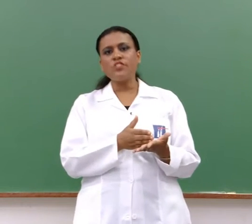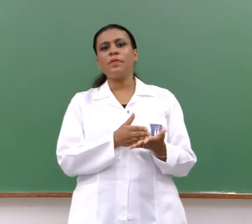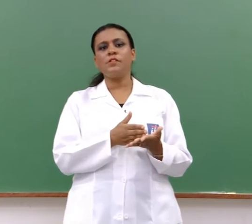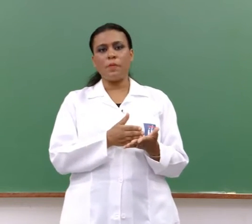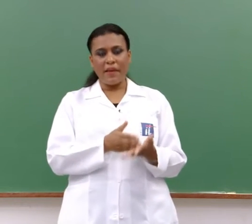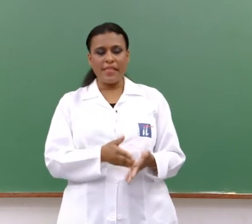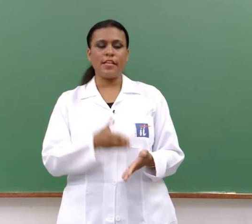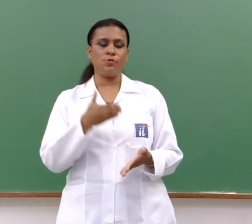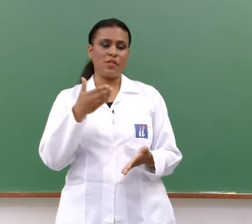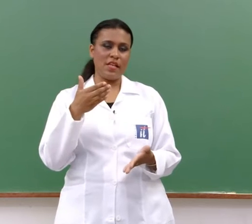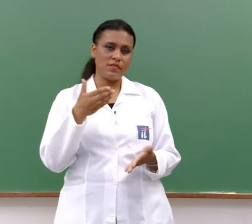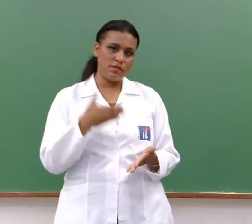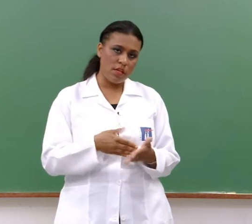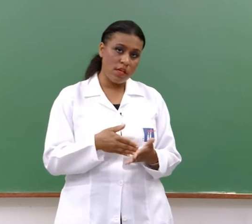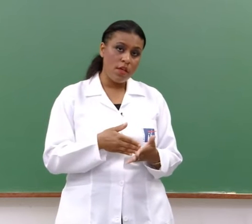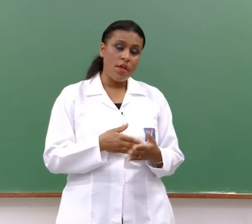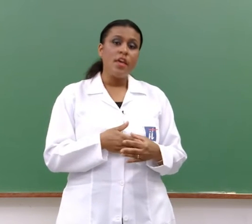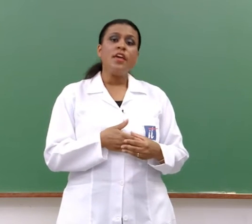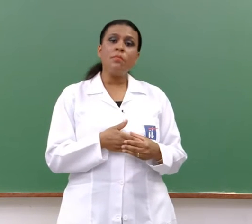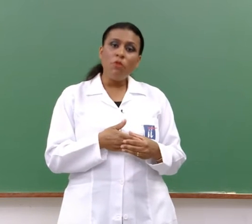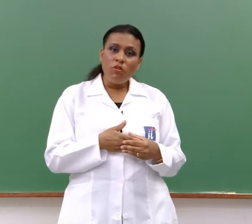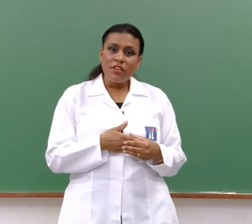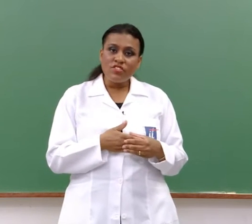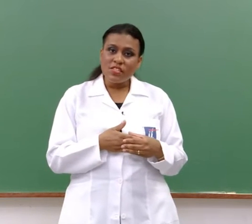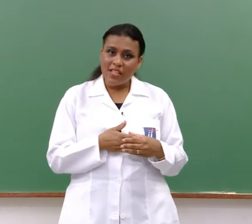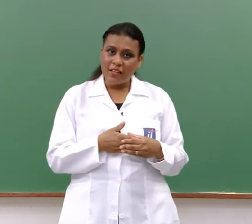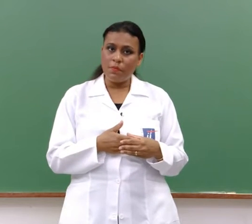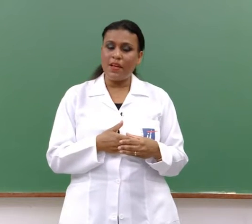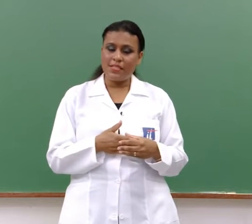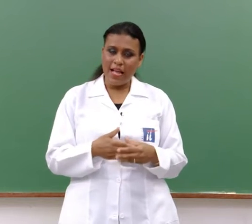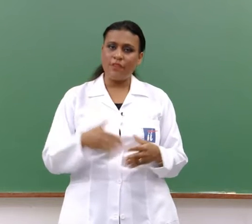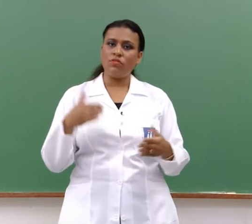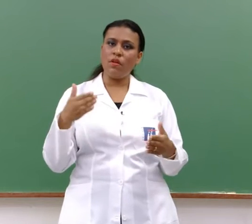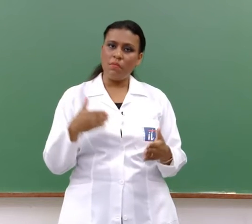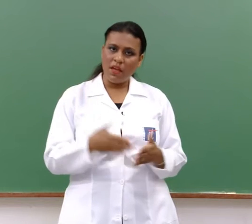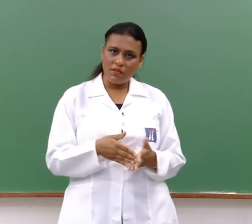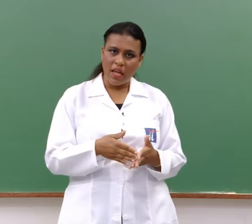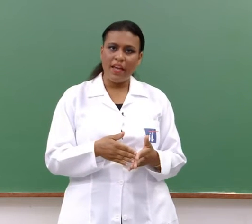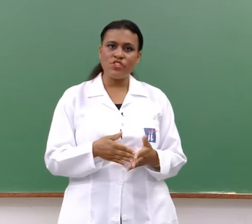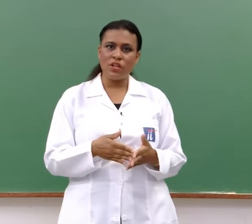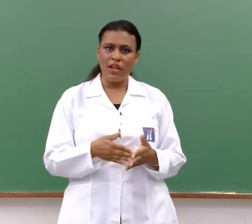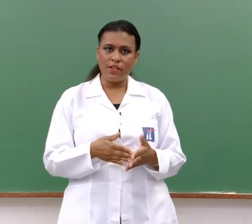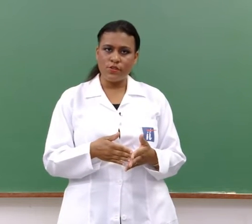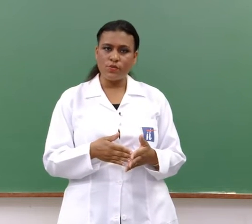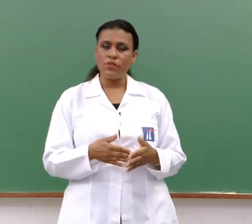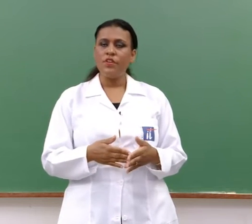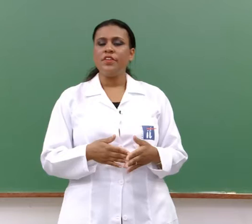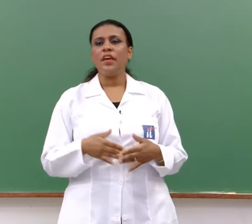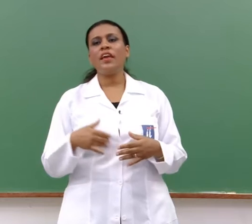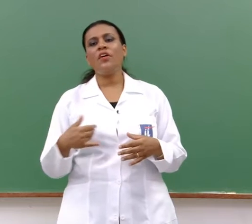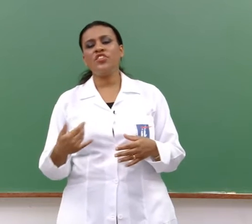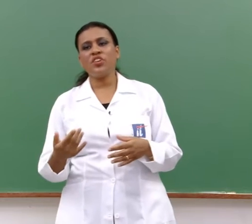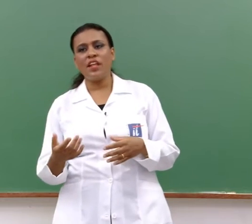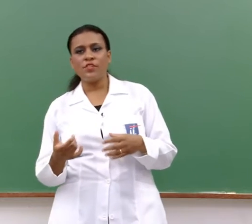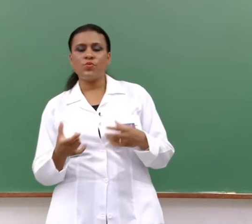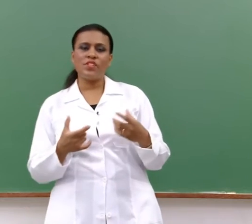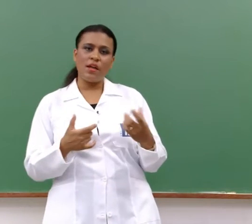país para país? A resposta é sim. E muda de estado para estado? Também tem regionalismo. O que é o regionalismo? Usar uma